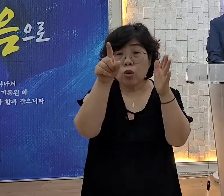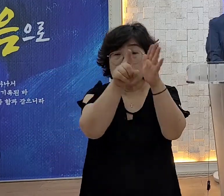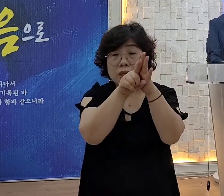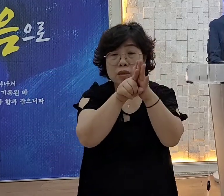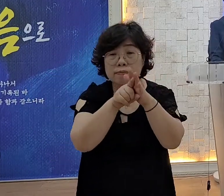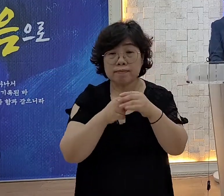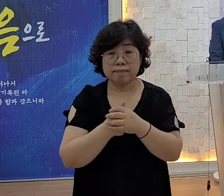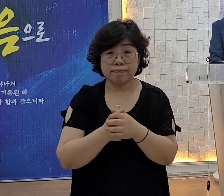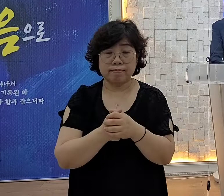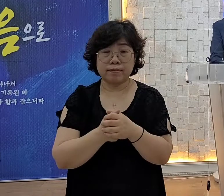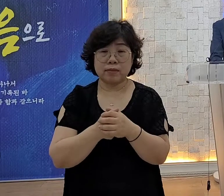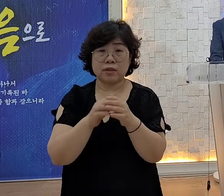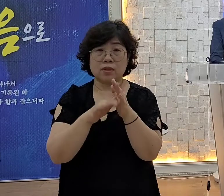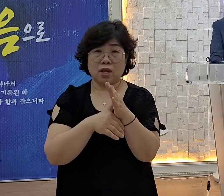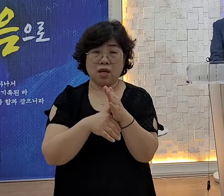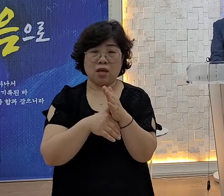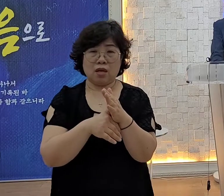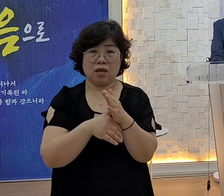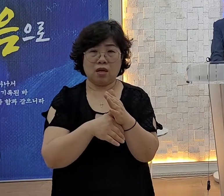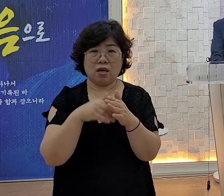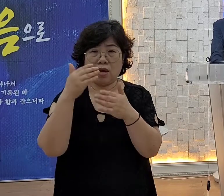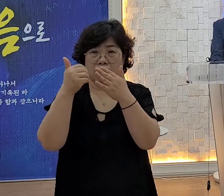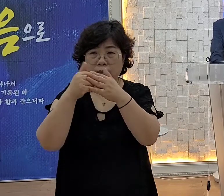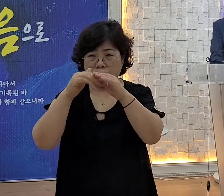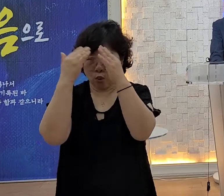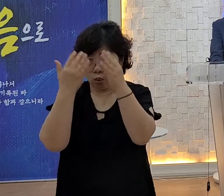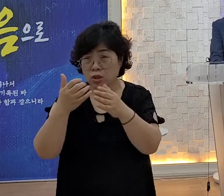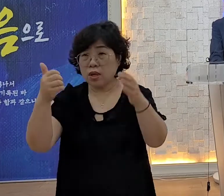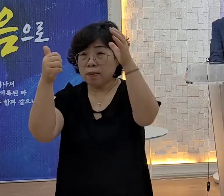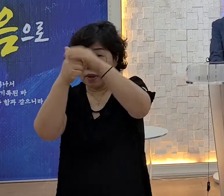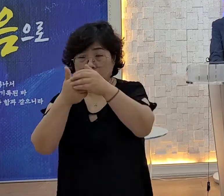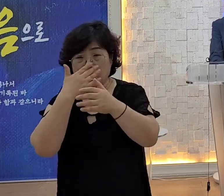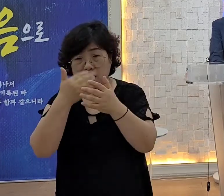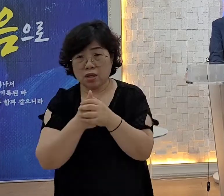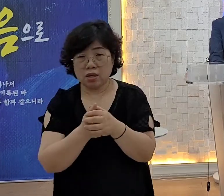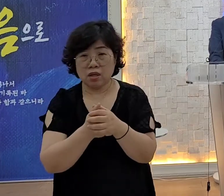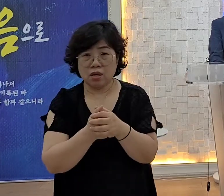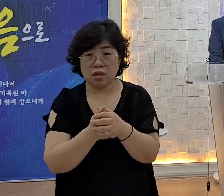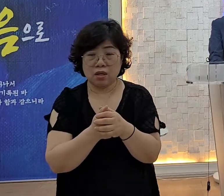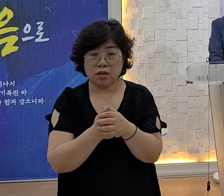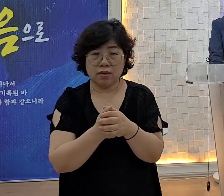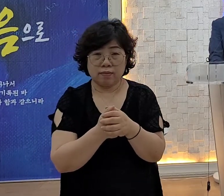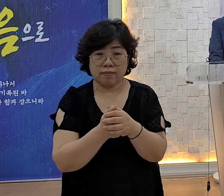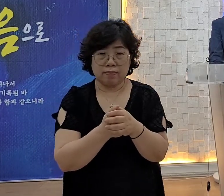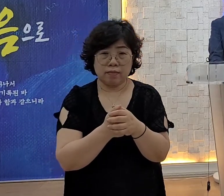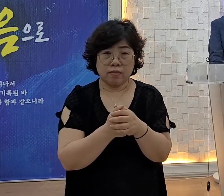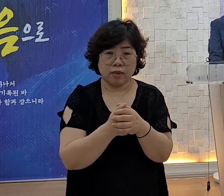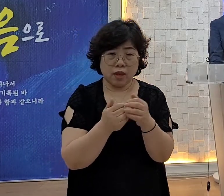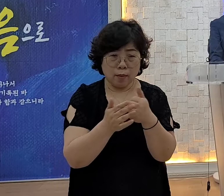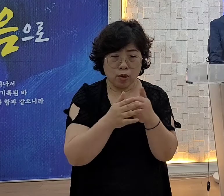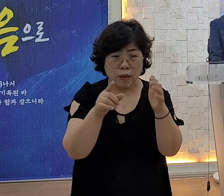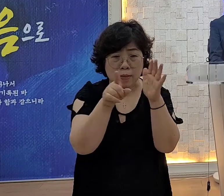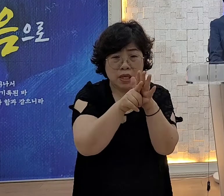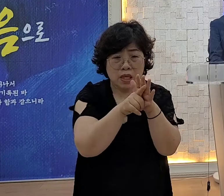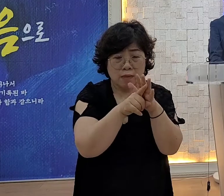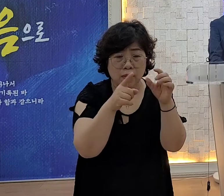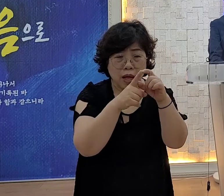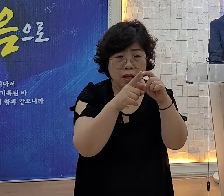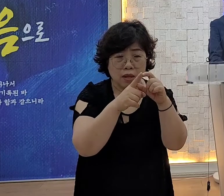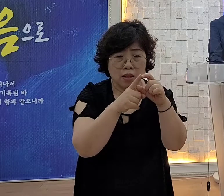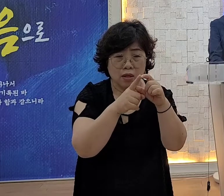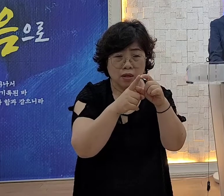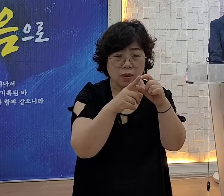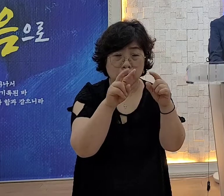그래야만 우리가 정말 하나님께 의탁할 수 있는. 그래서 그 믿음은 다른 말로 나를 포기하는 거예요. 그래서